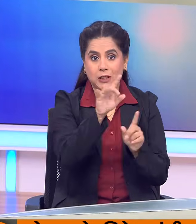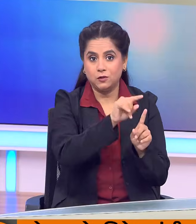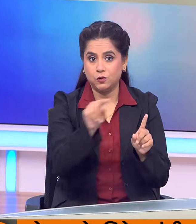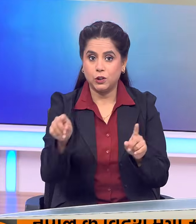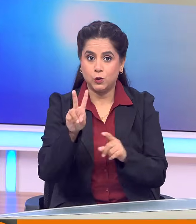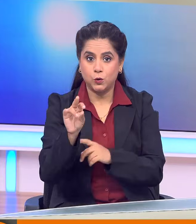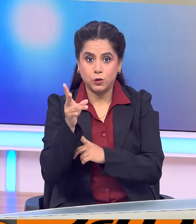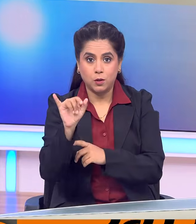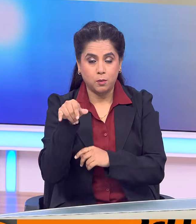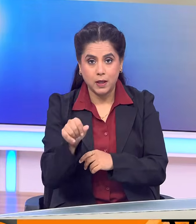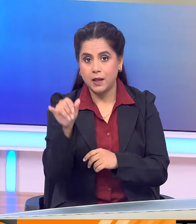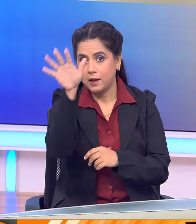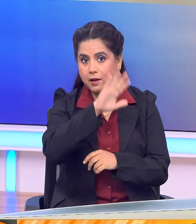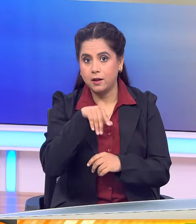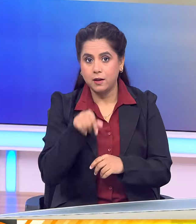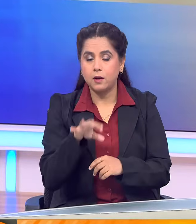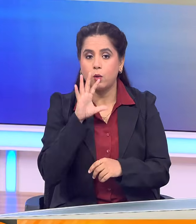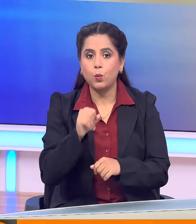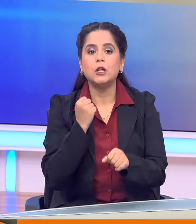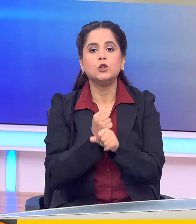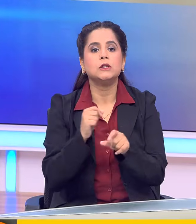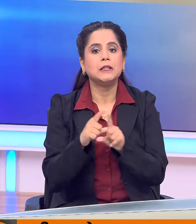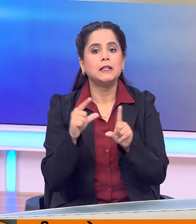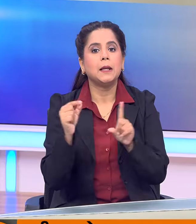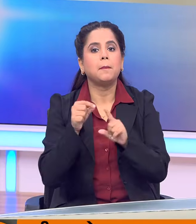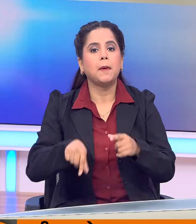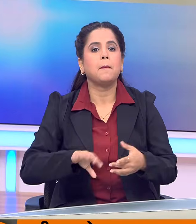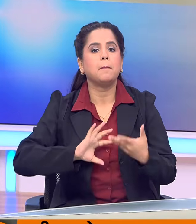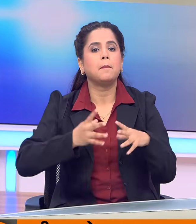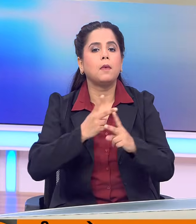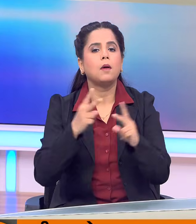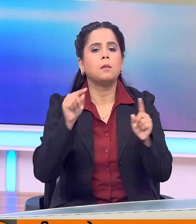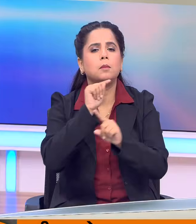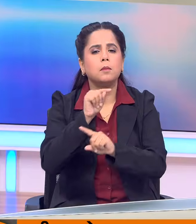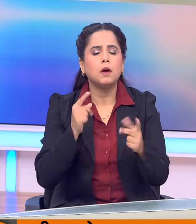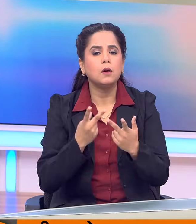2025-26 में देश की वास्तविक सकल घरेलू उत्पाद वृद्धि दर